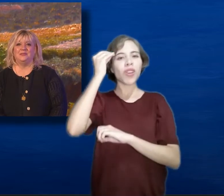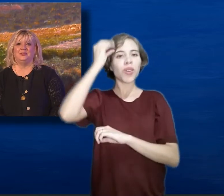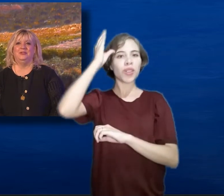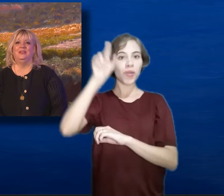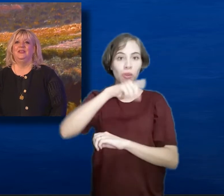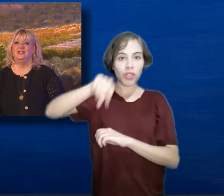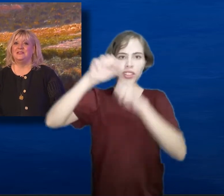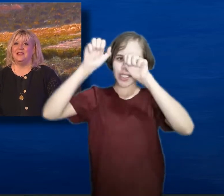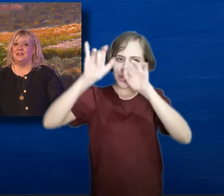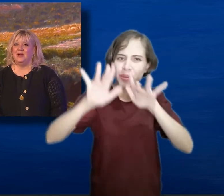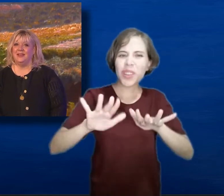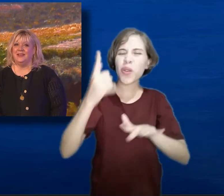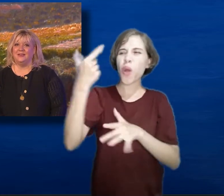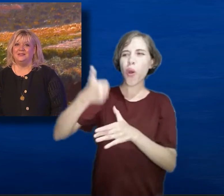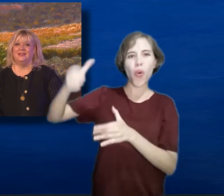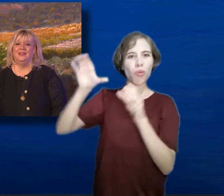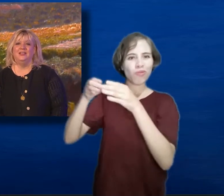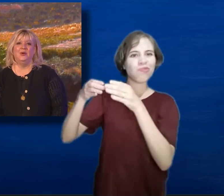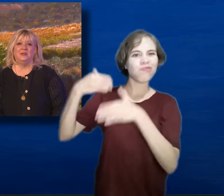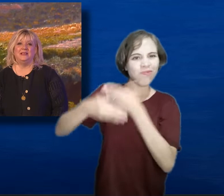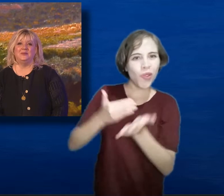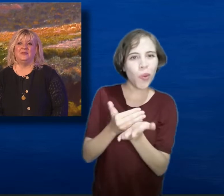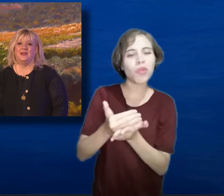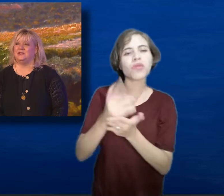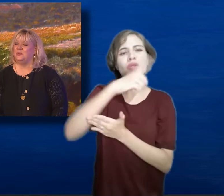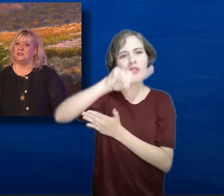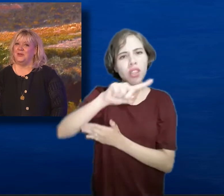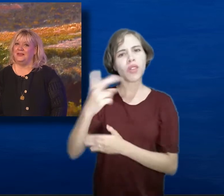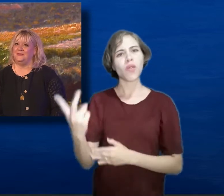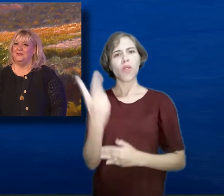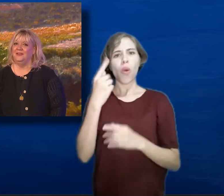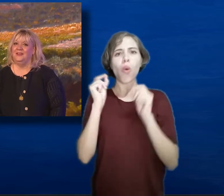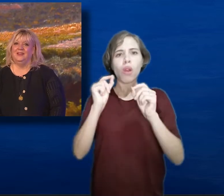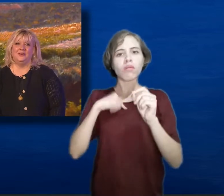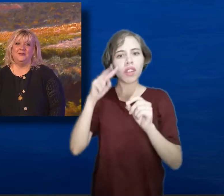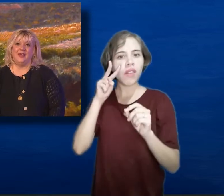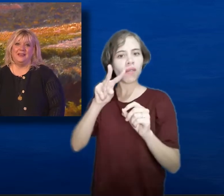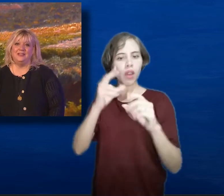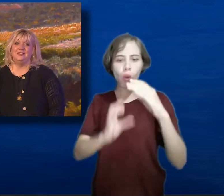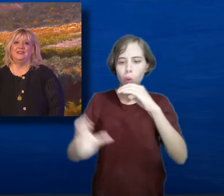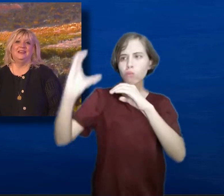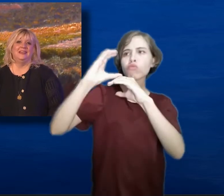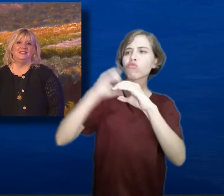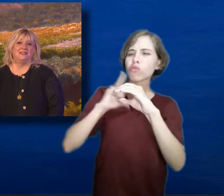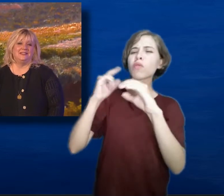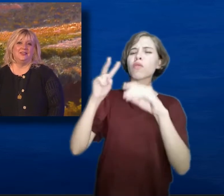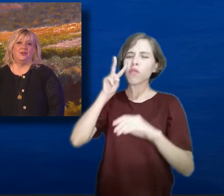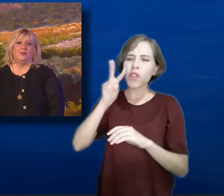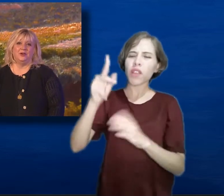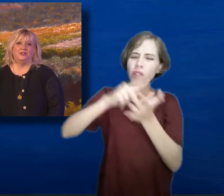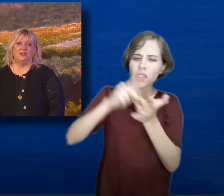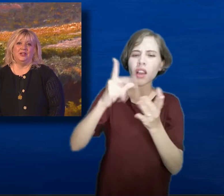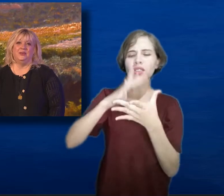visão. Por terem conhecimento do Evangelho, assim como os pioneiros, vocês são abençoados com uma perspectiva do Evangelho.